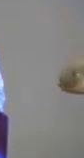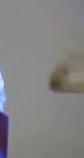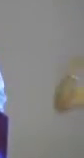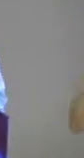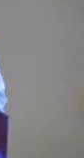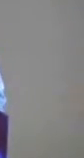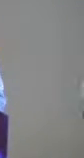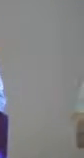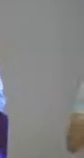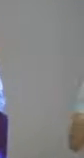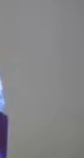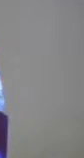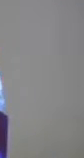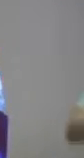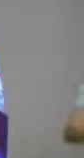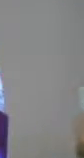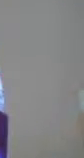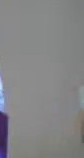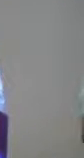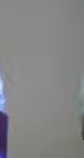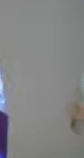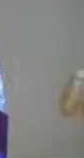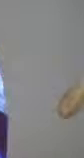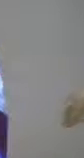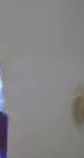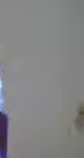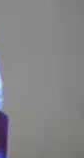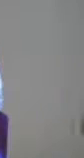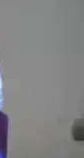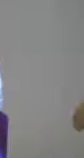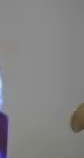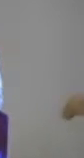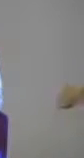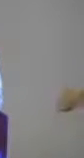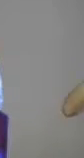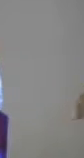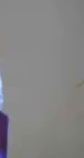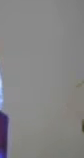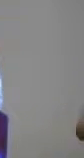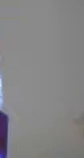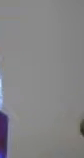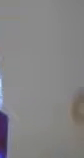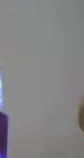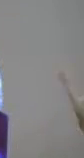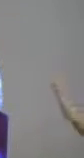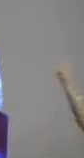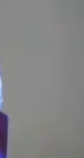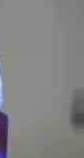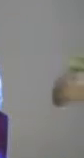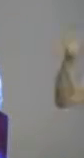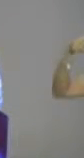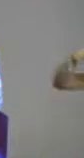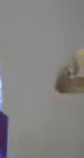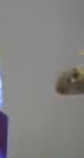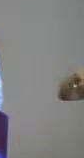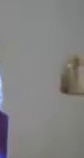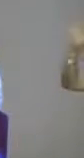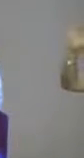de la mortalidad materna, así como el doctor Felipe Batito,